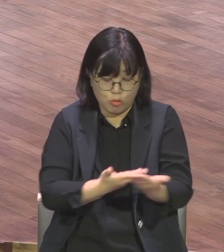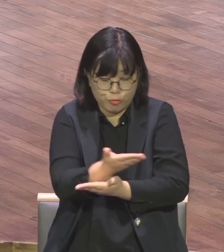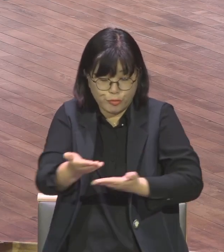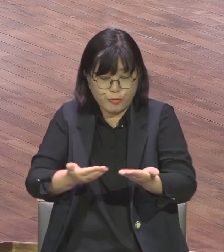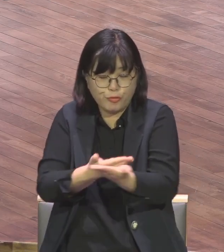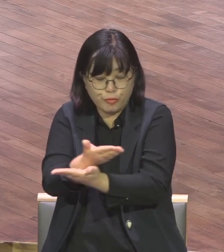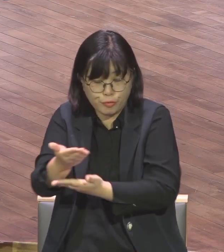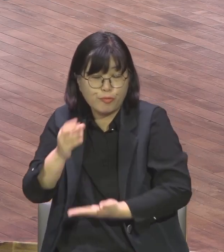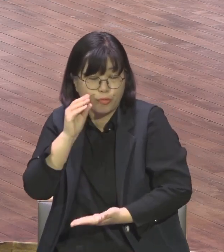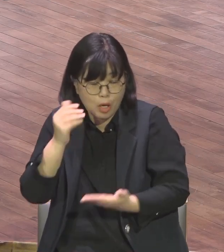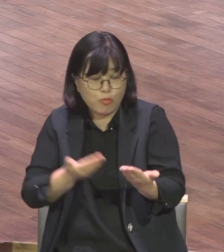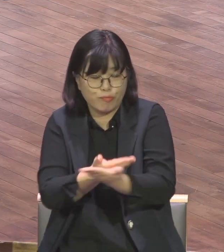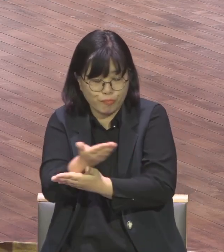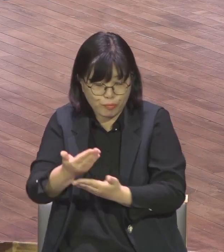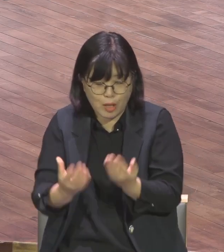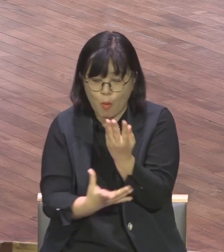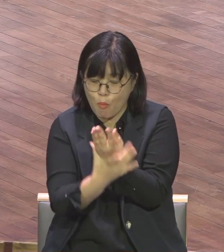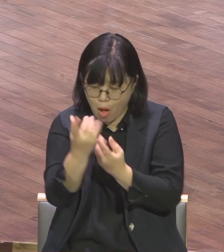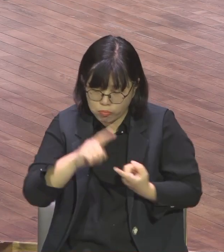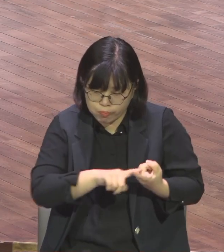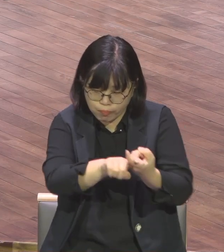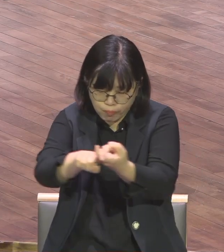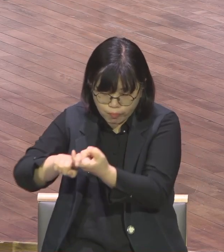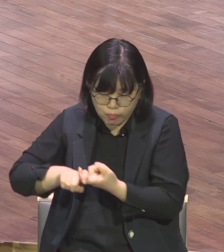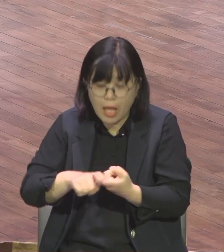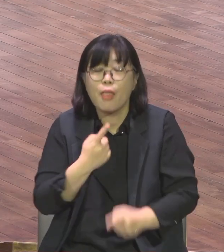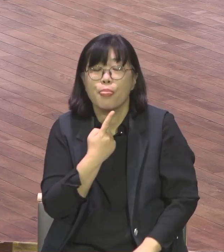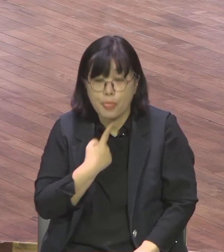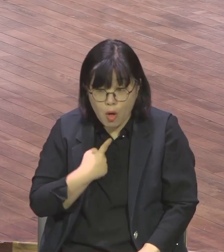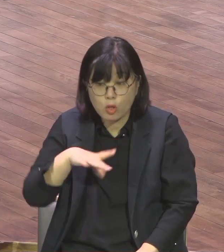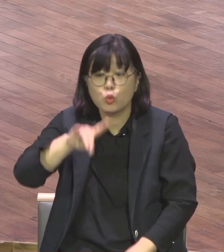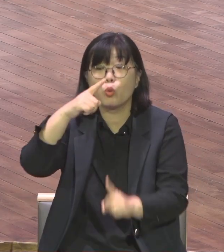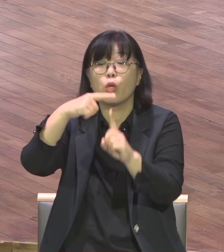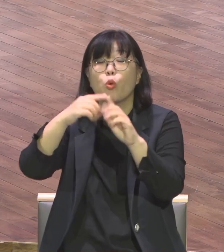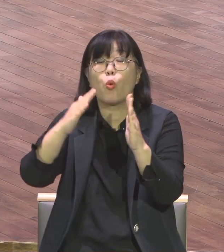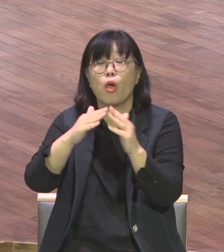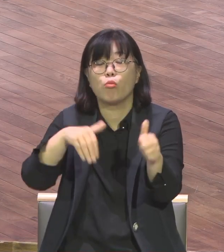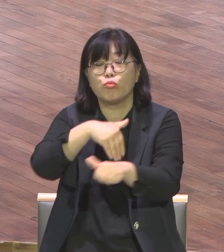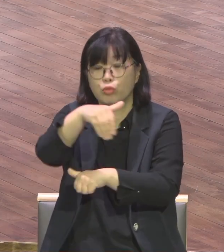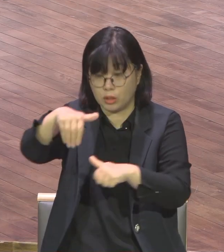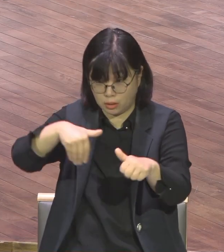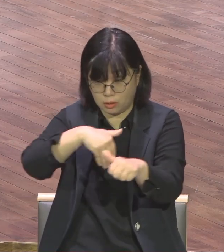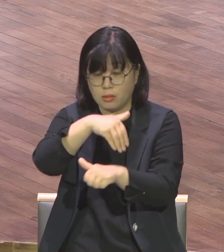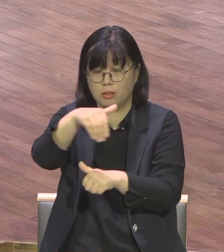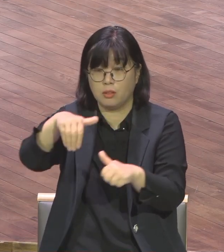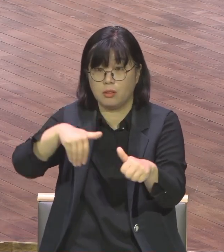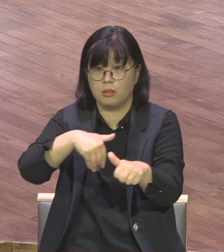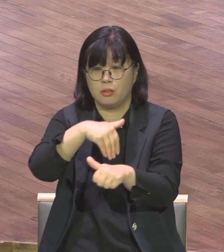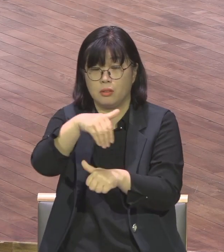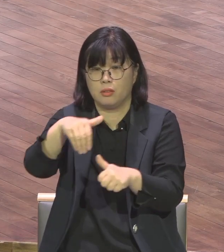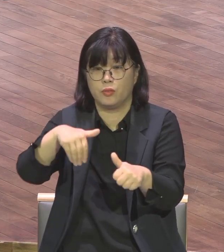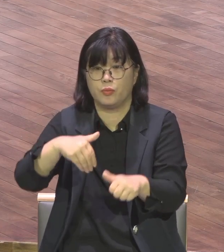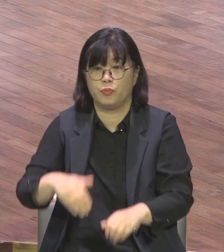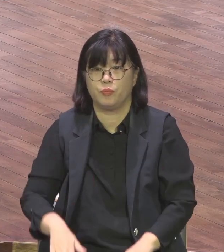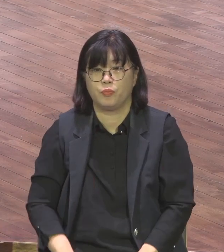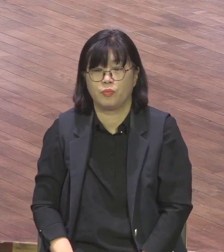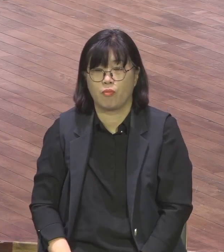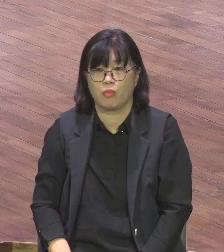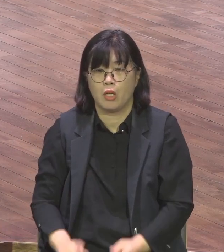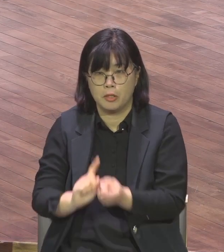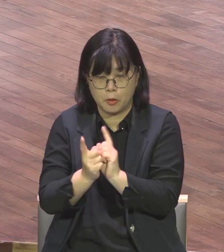말하는 사람이 없을 정도로 온리스가 다 되어 있는 초대교회 공동체. 쫙 온리스라